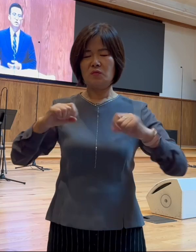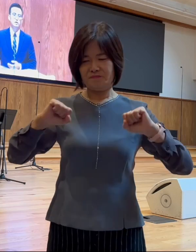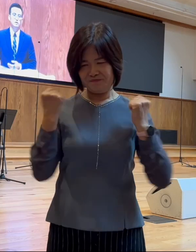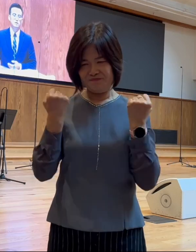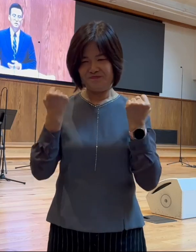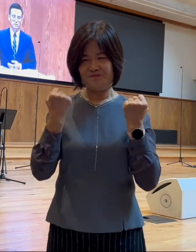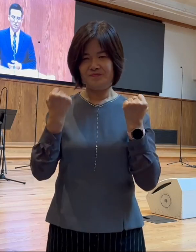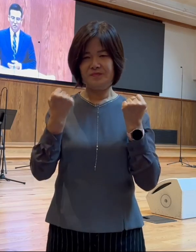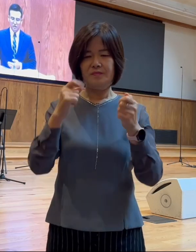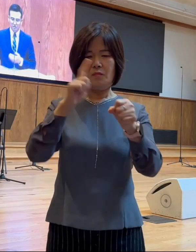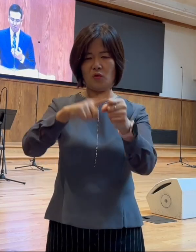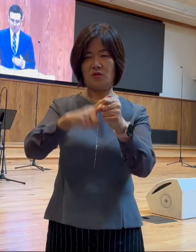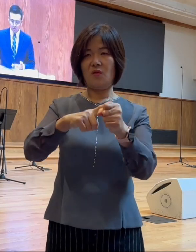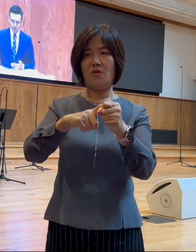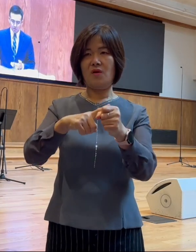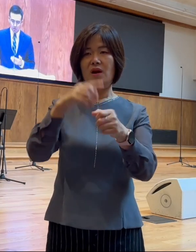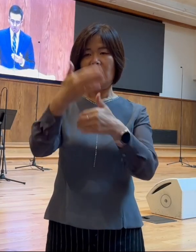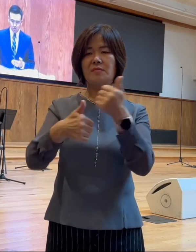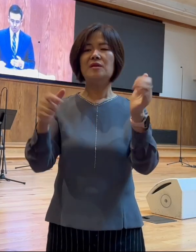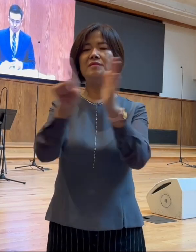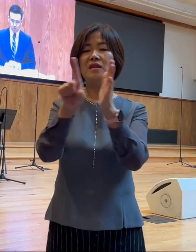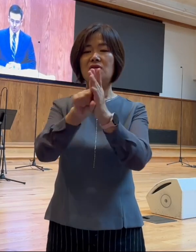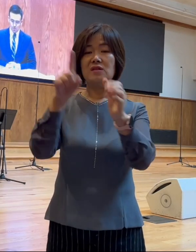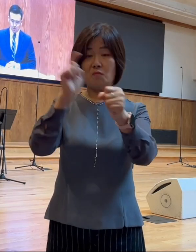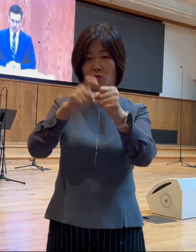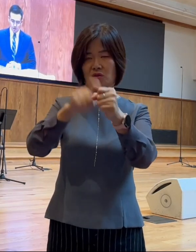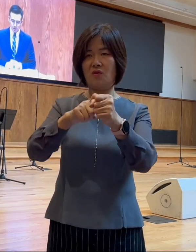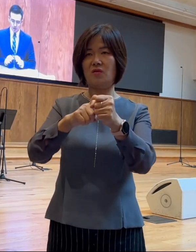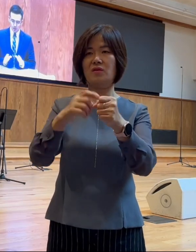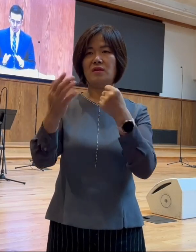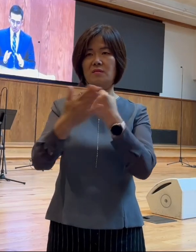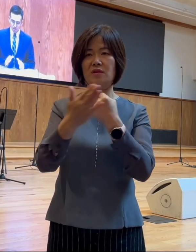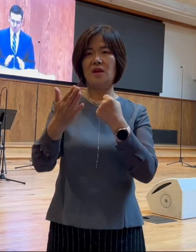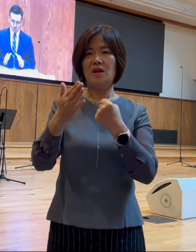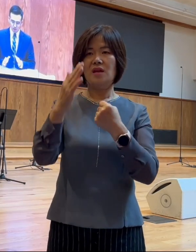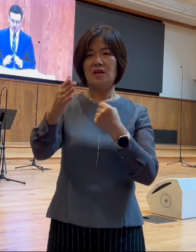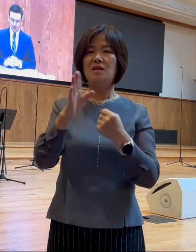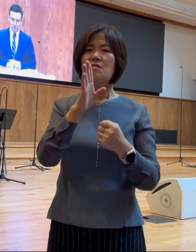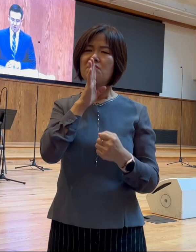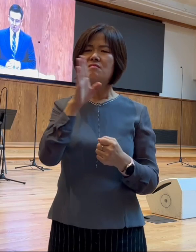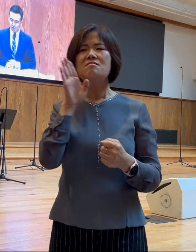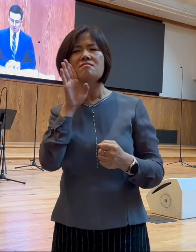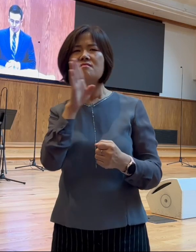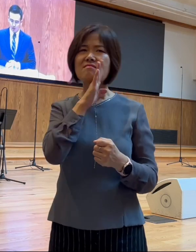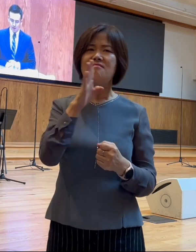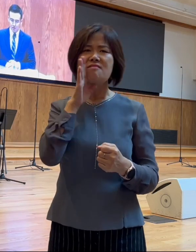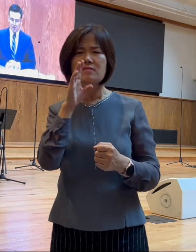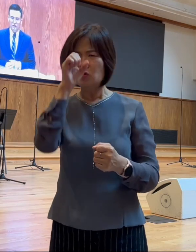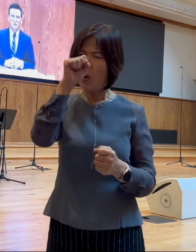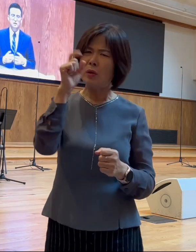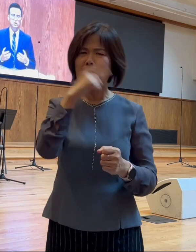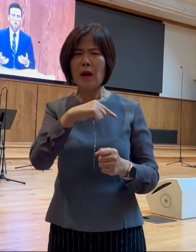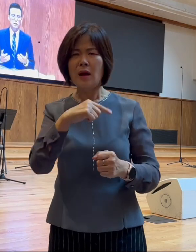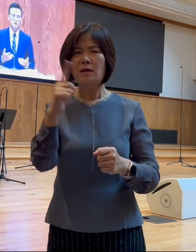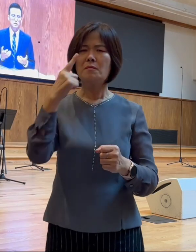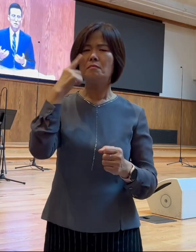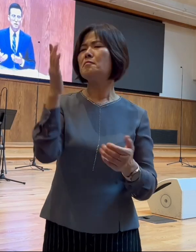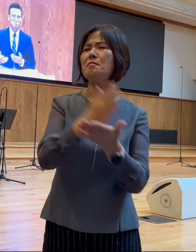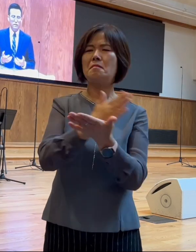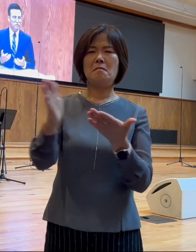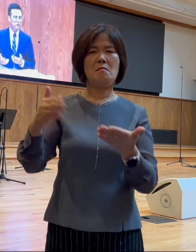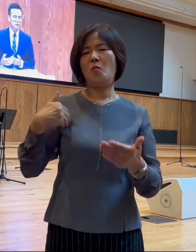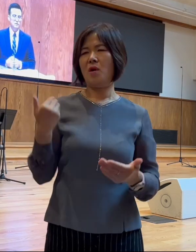때문에, 하나님을 믿는 것이 목적이었기 때문에 이 일이 지금 맞는지 맞지 않은지, 선한지 악한지 이